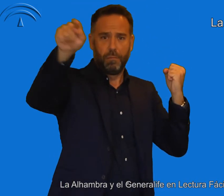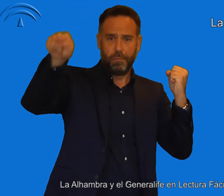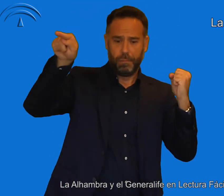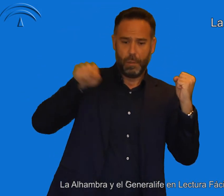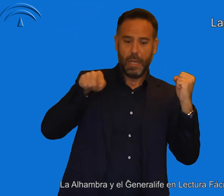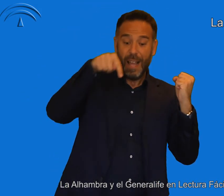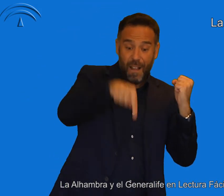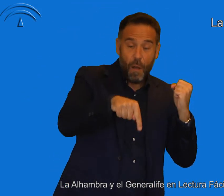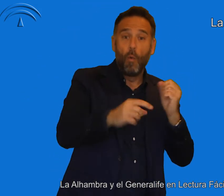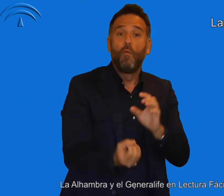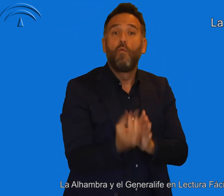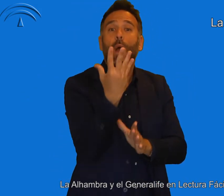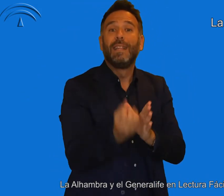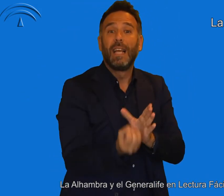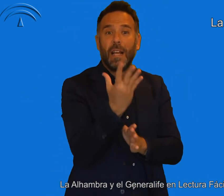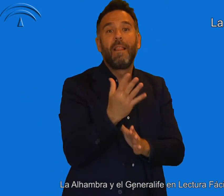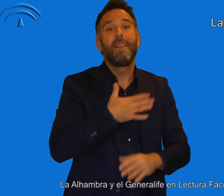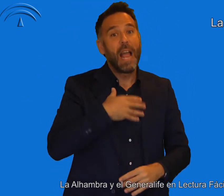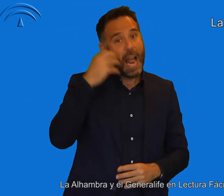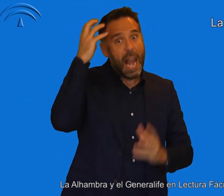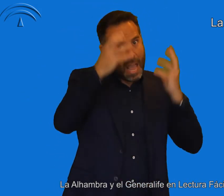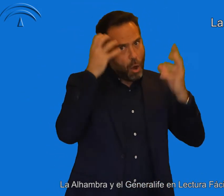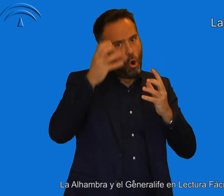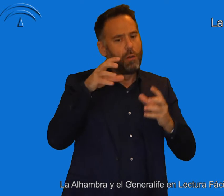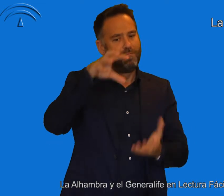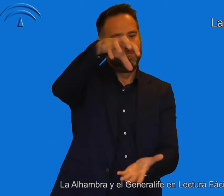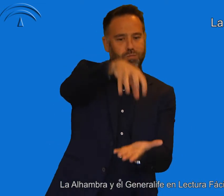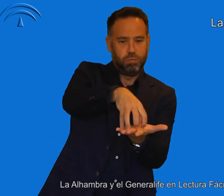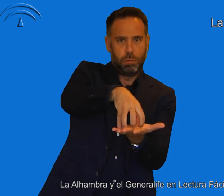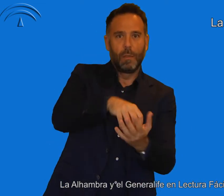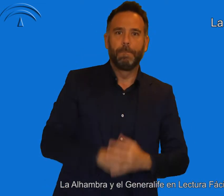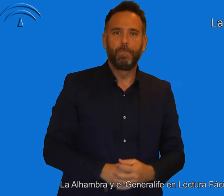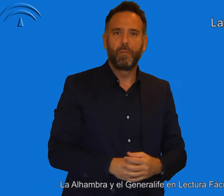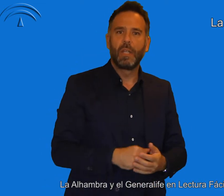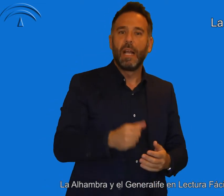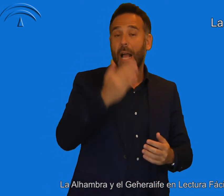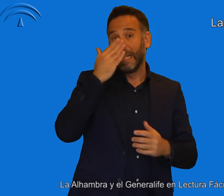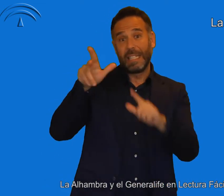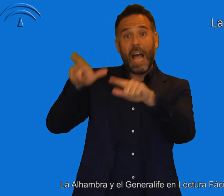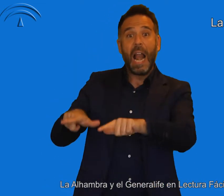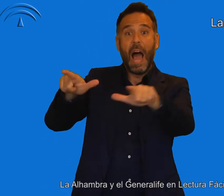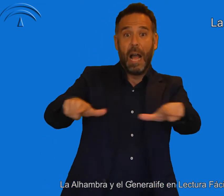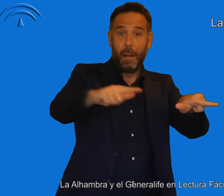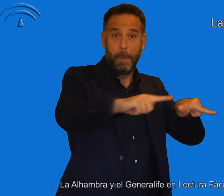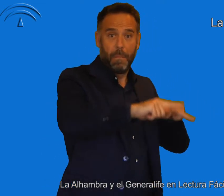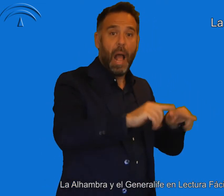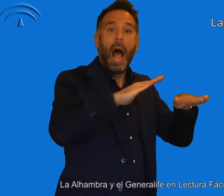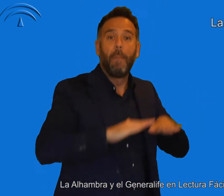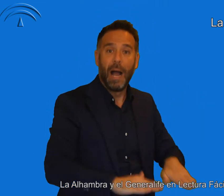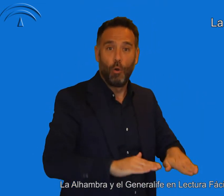por un pórtico y tiene una fuente en el centro. La Fuente de los Leones. Las salas principales